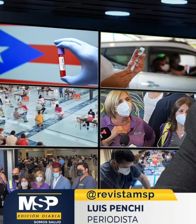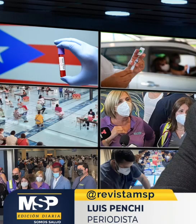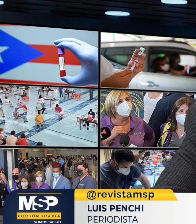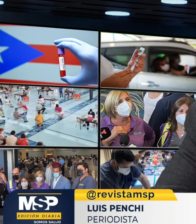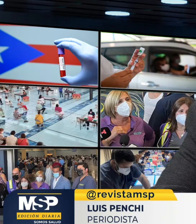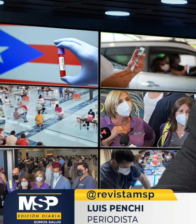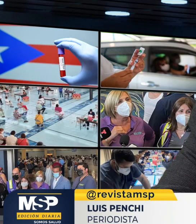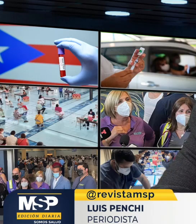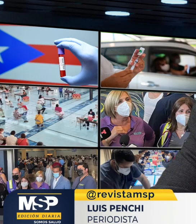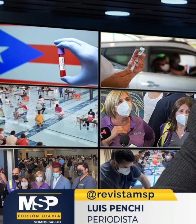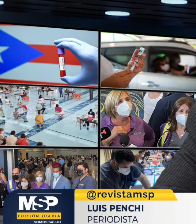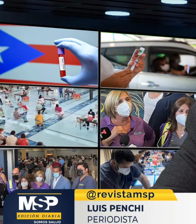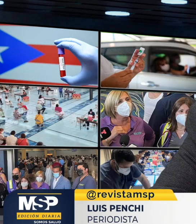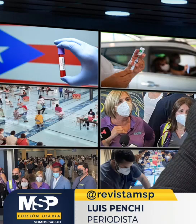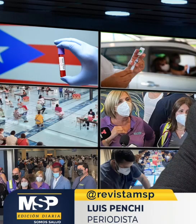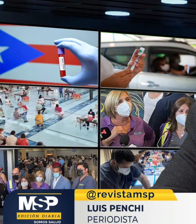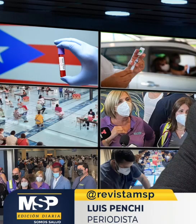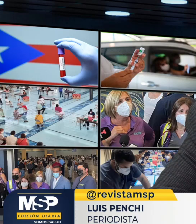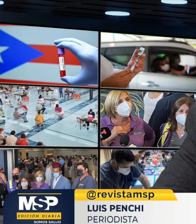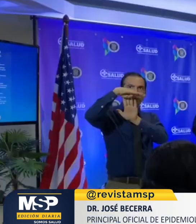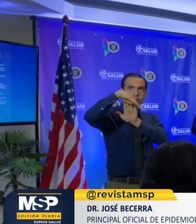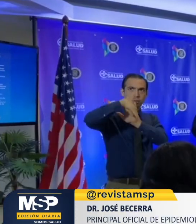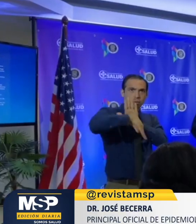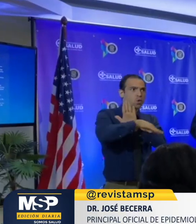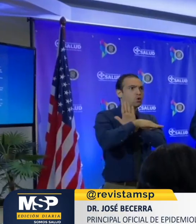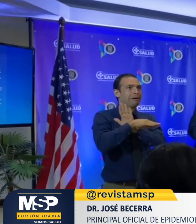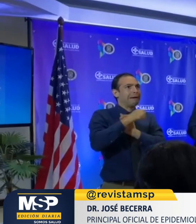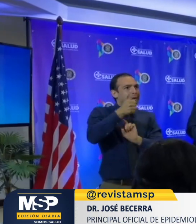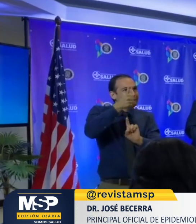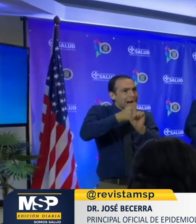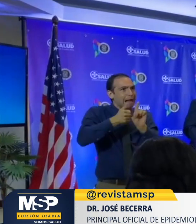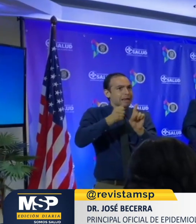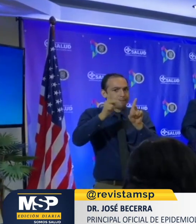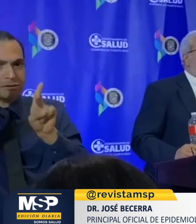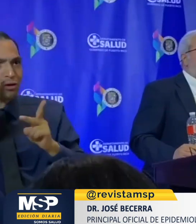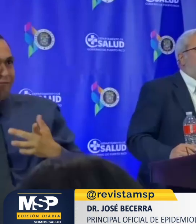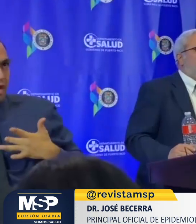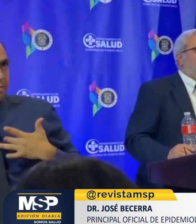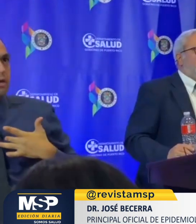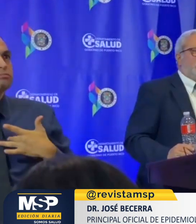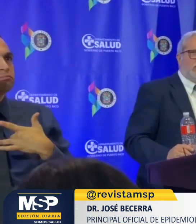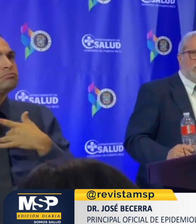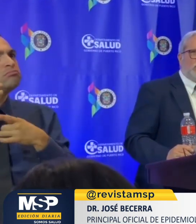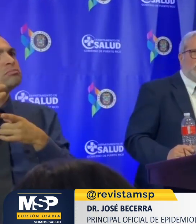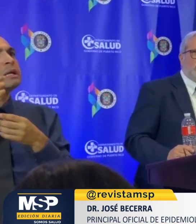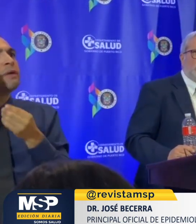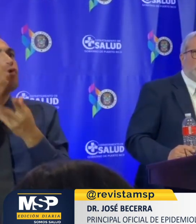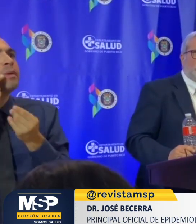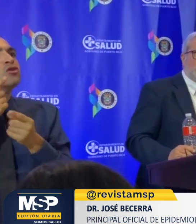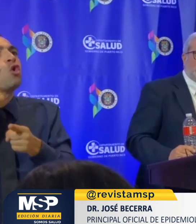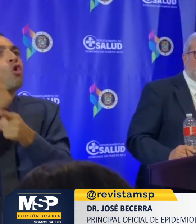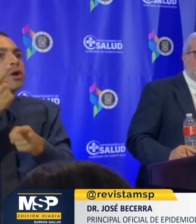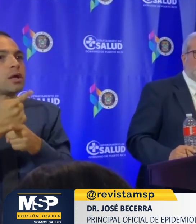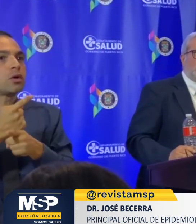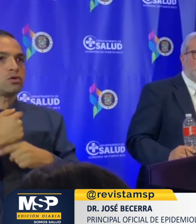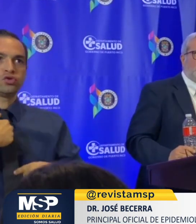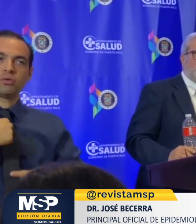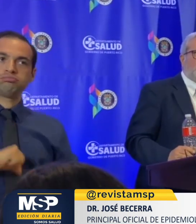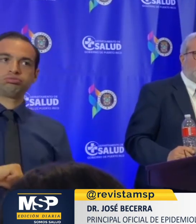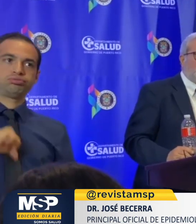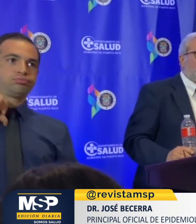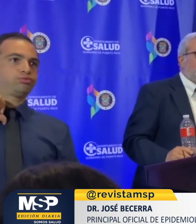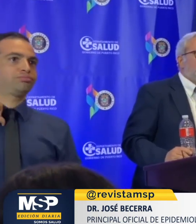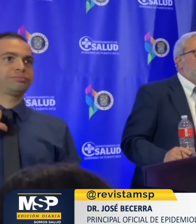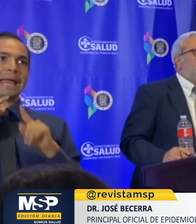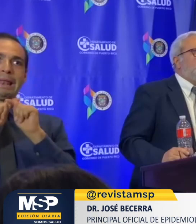de Salud, y lo confirmó en una conferencia de prensa. Muy orgulloso del equipo del doctor Valencia y el equipo